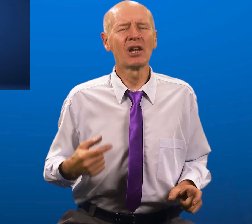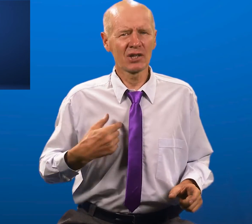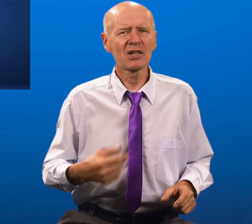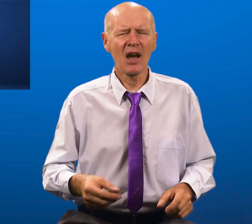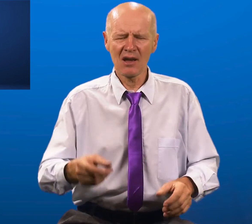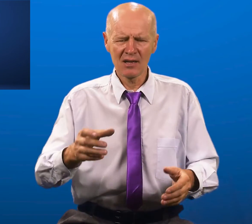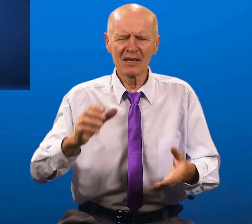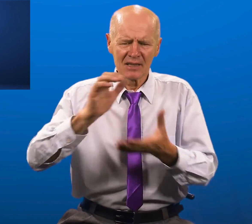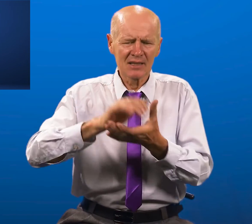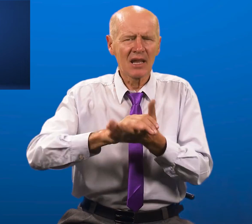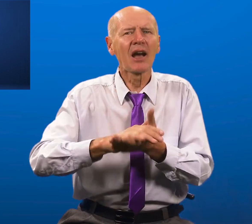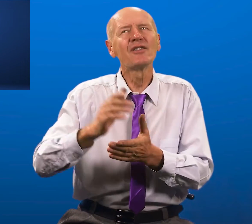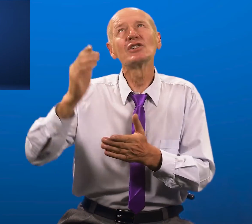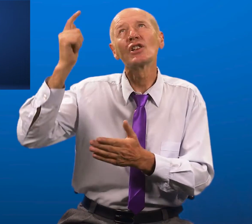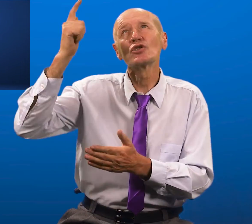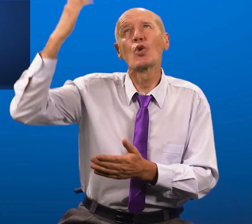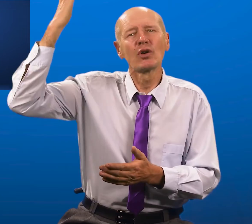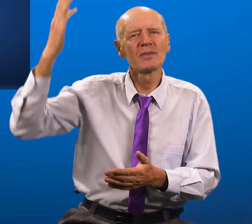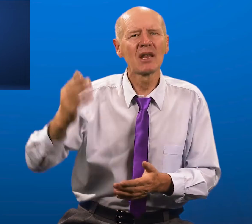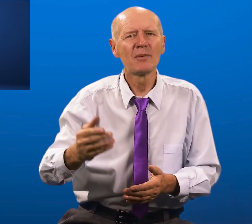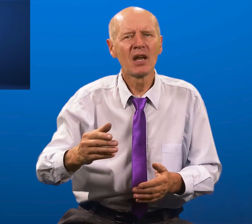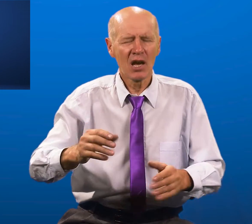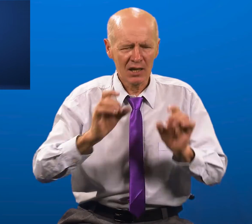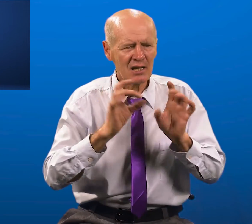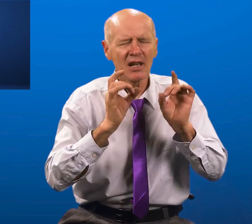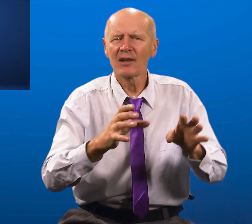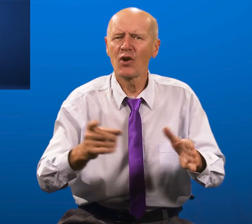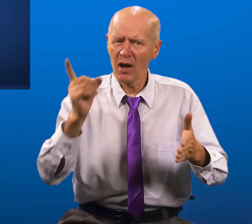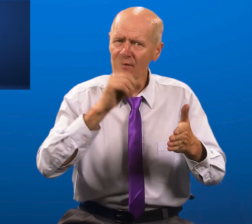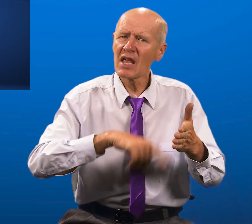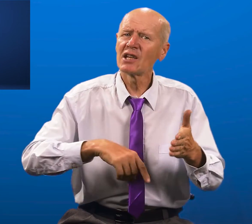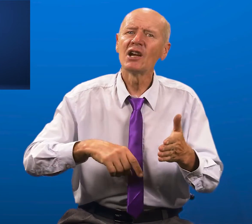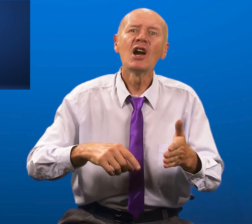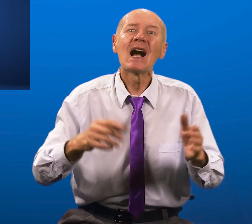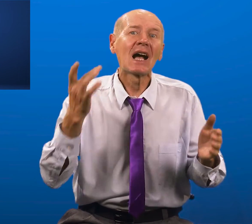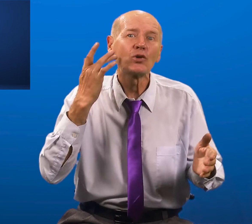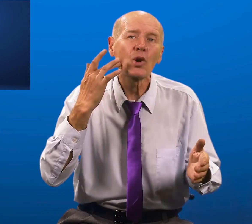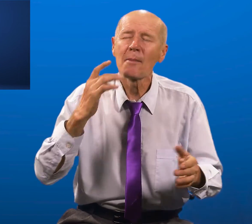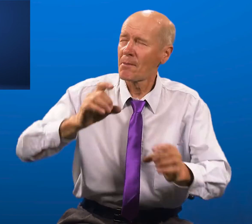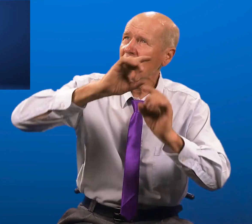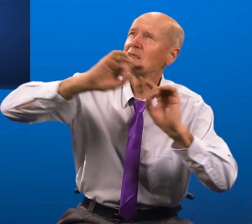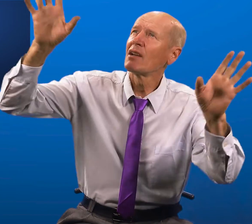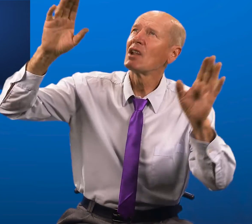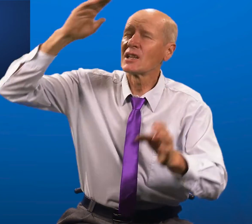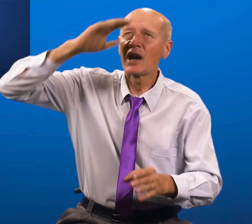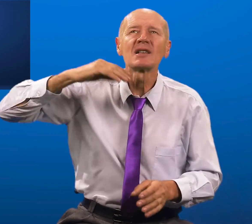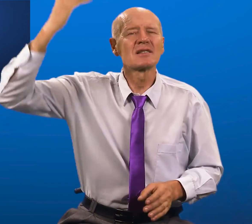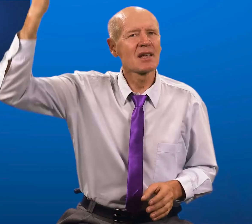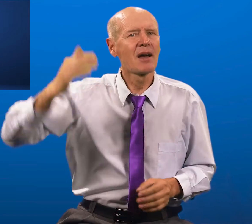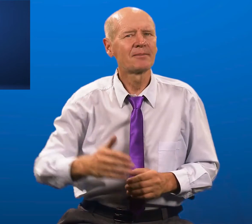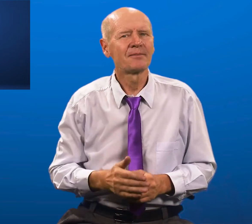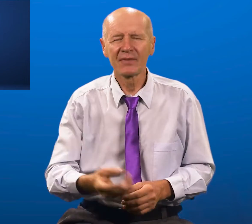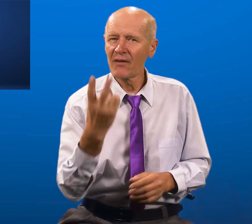я исповедую ту религию, которая призывает нас прославлять Отца Небесного. Второе –